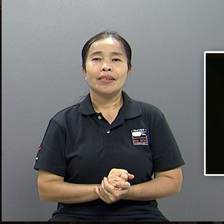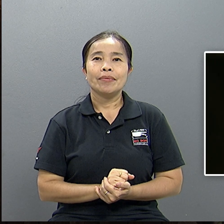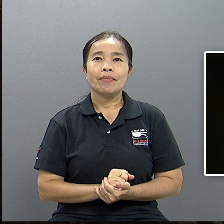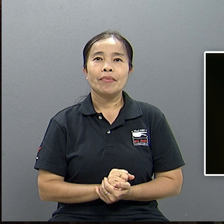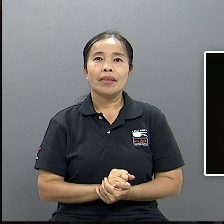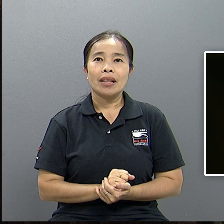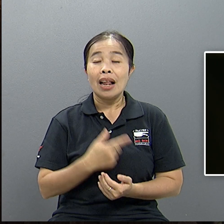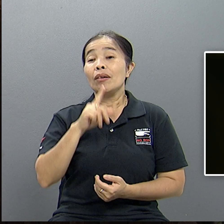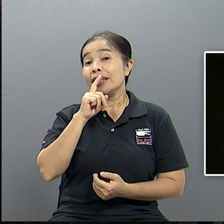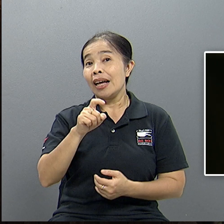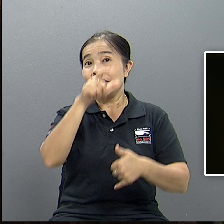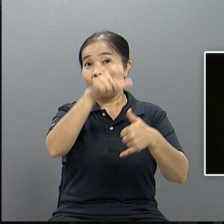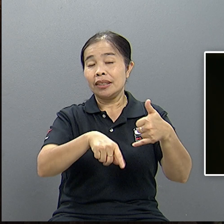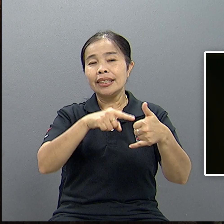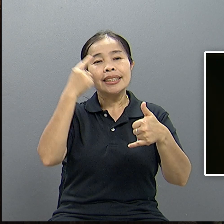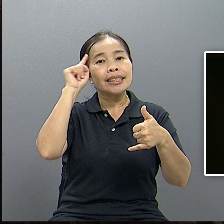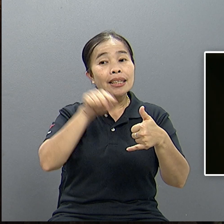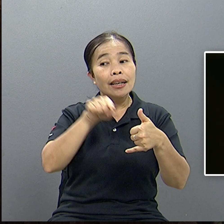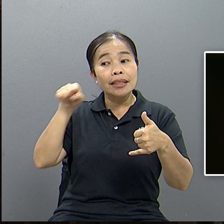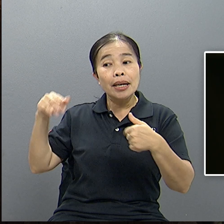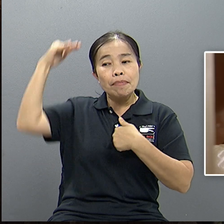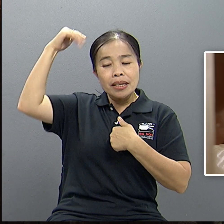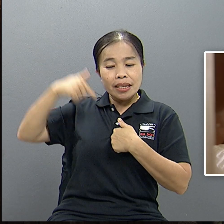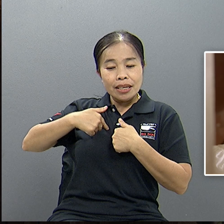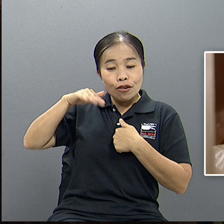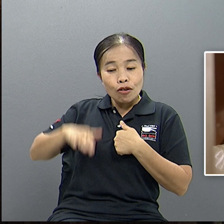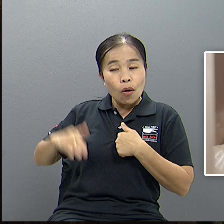แล้วแม่อ่อนคิดอย่างไรกับพี่เลิศบ้างล่ะ